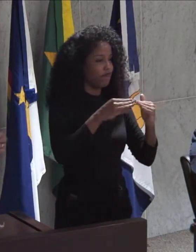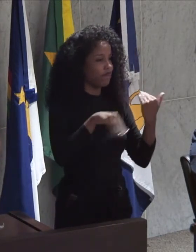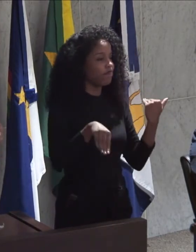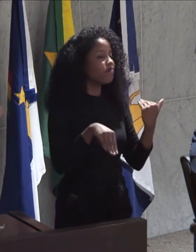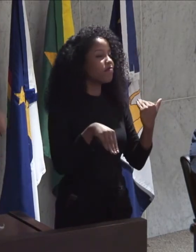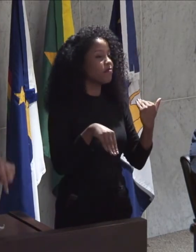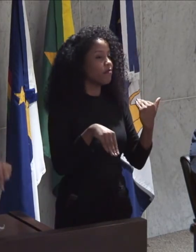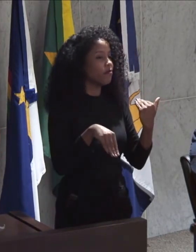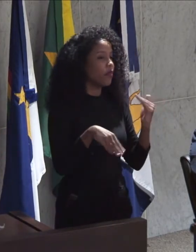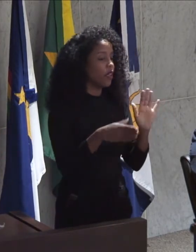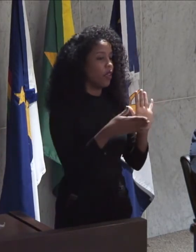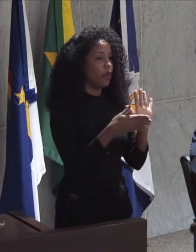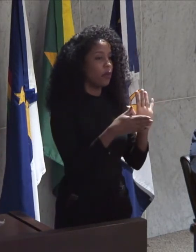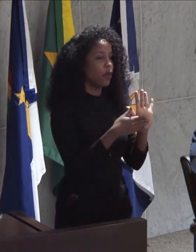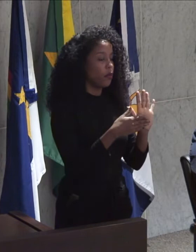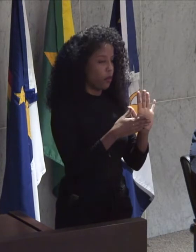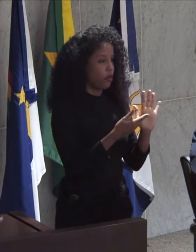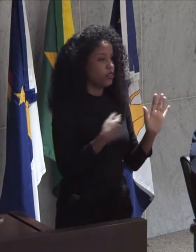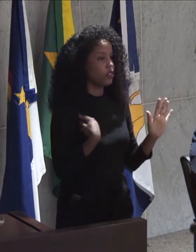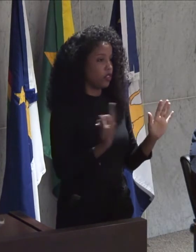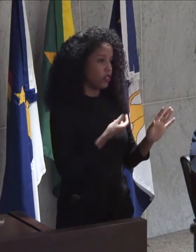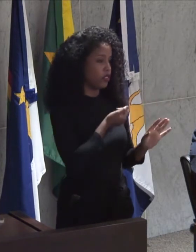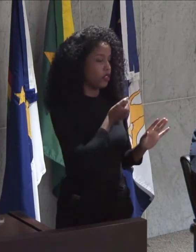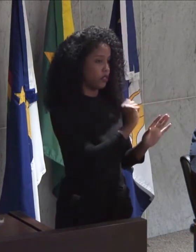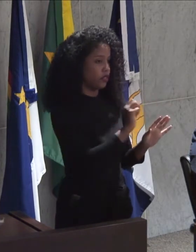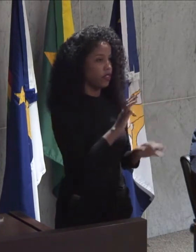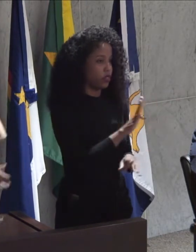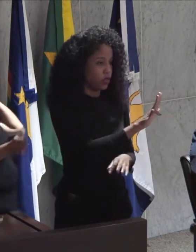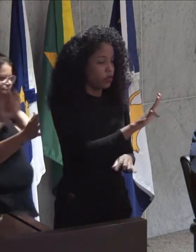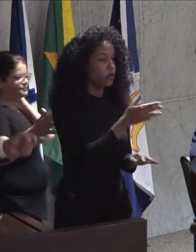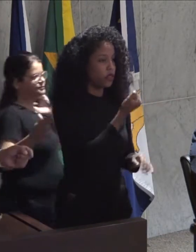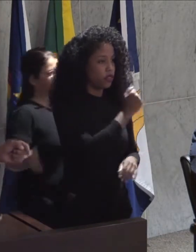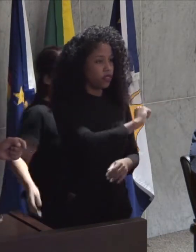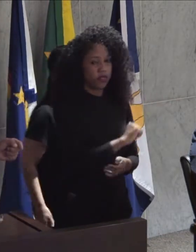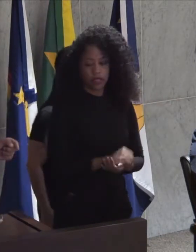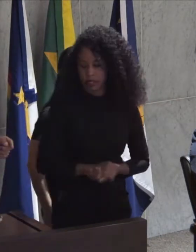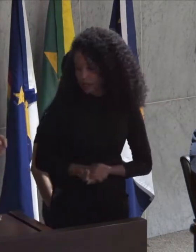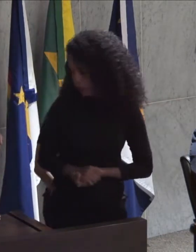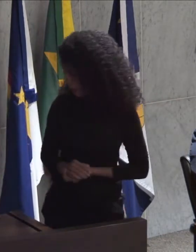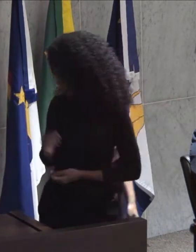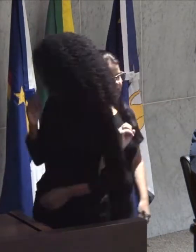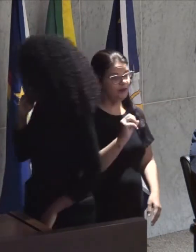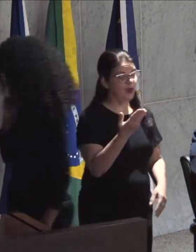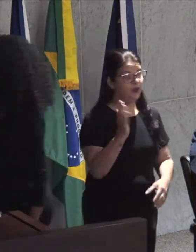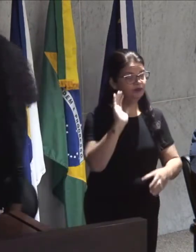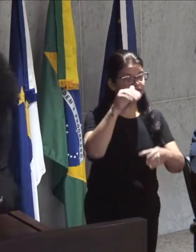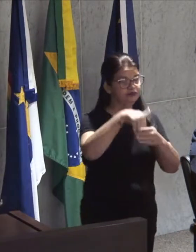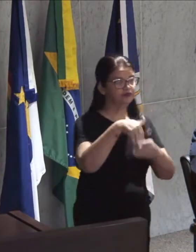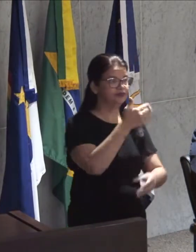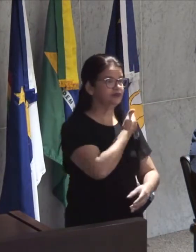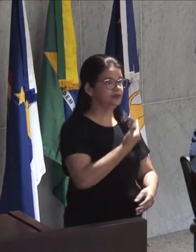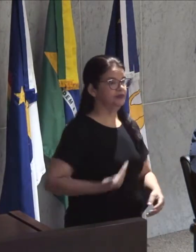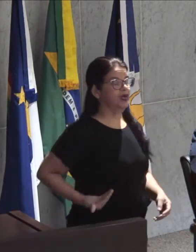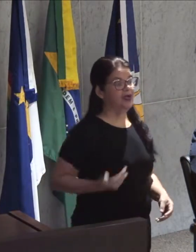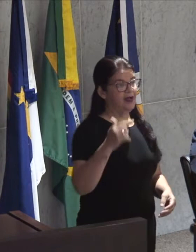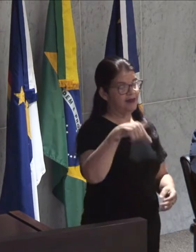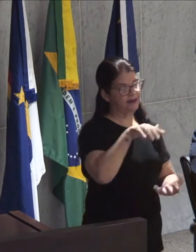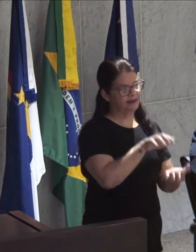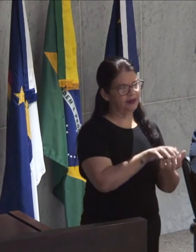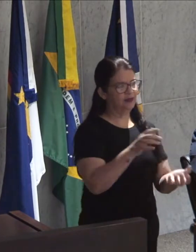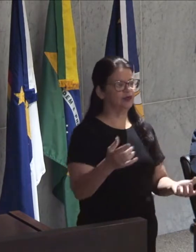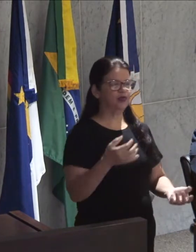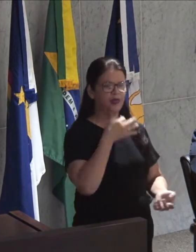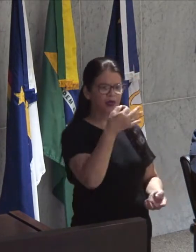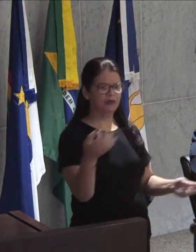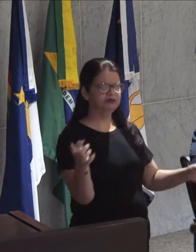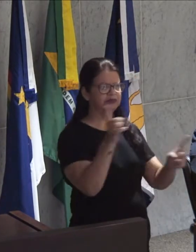às propostas que serão defendidas pelo presidente Lula. Ou eleger um governador que aqui em Pernambuco seja contrário àquilo